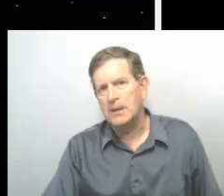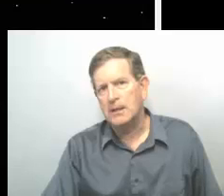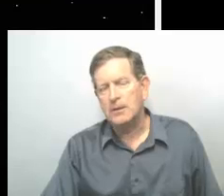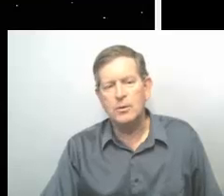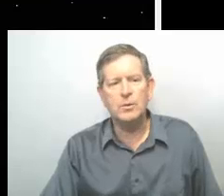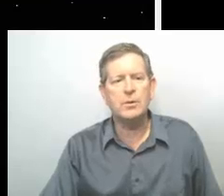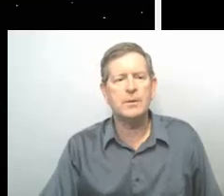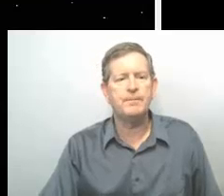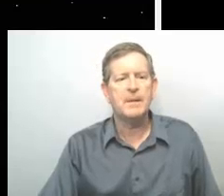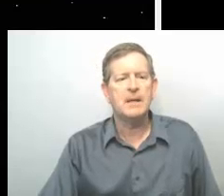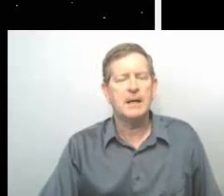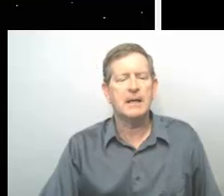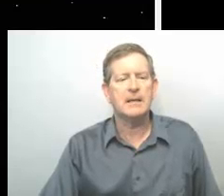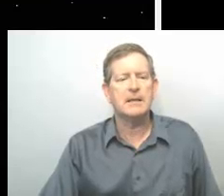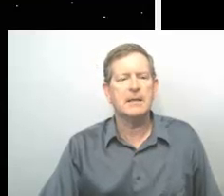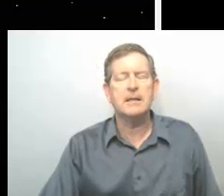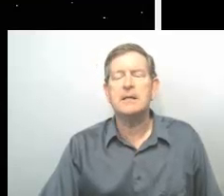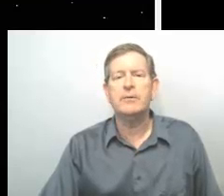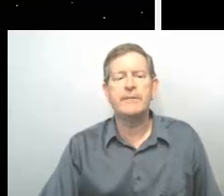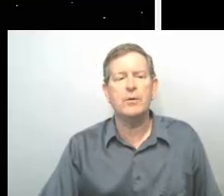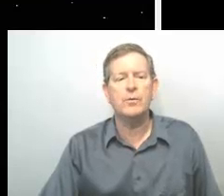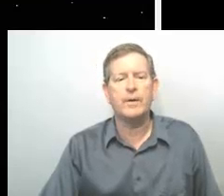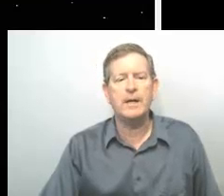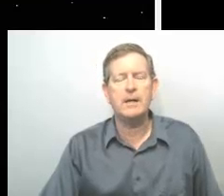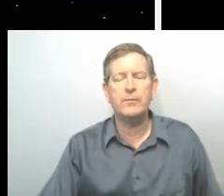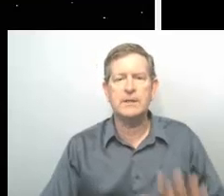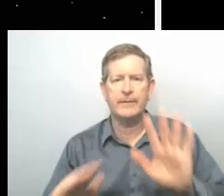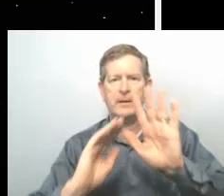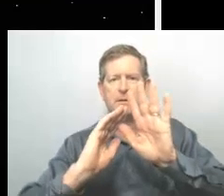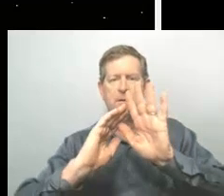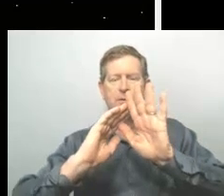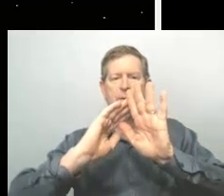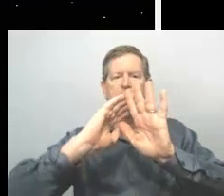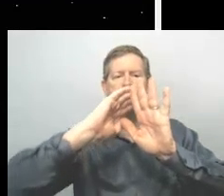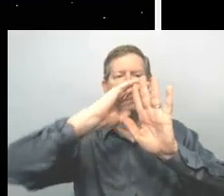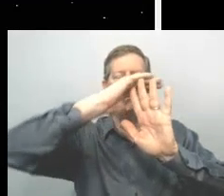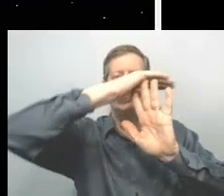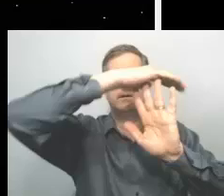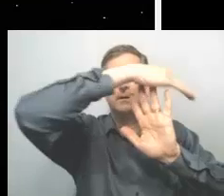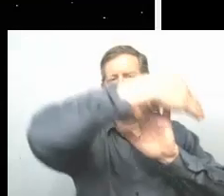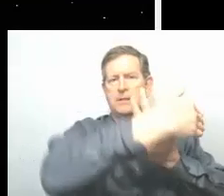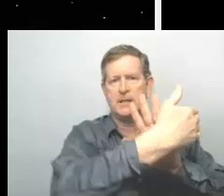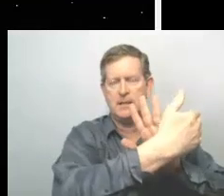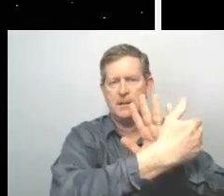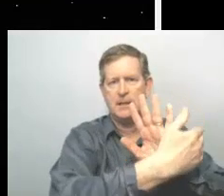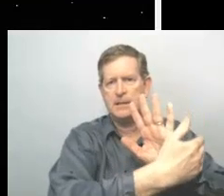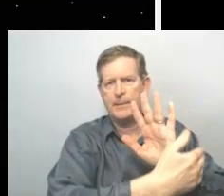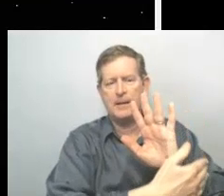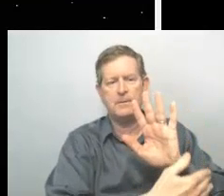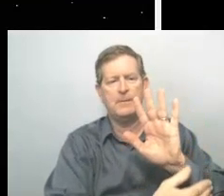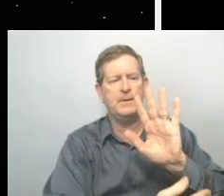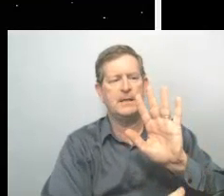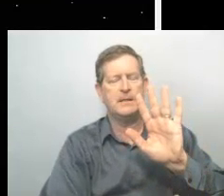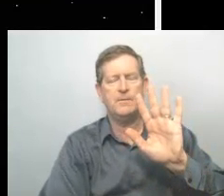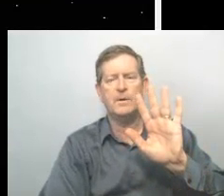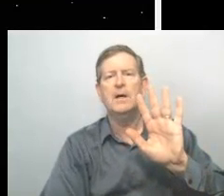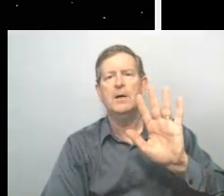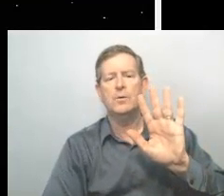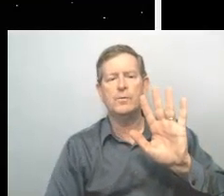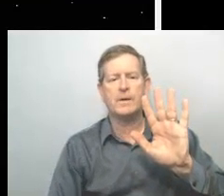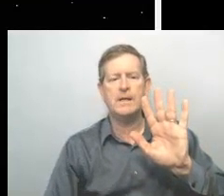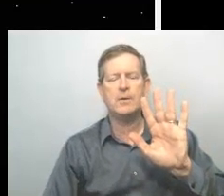images. Donc, ici vous devez ouvrir. Vous savez que quand on a un verbe en entier, qui s'appelle